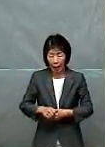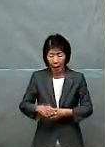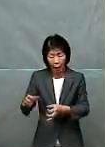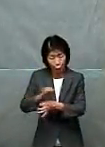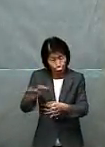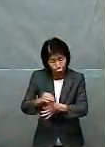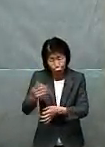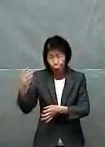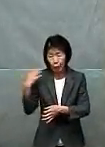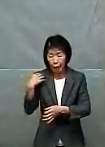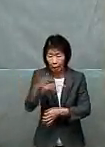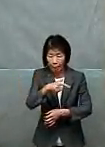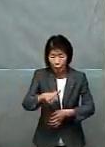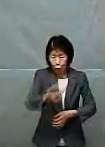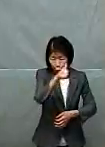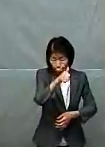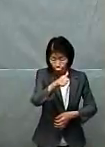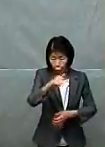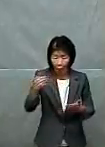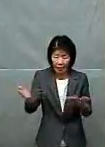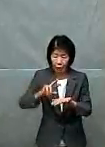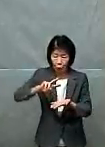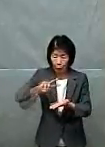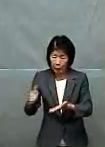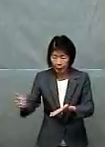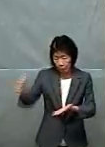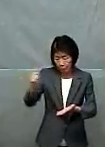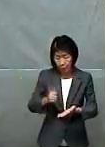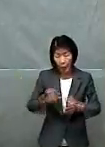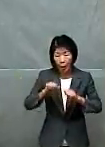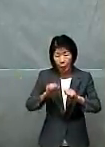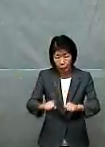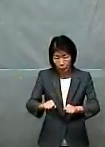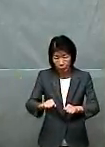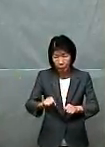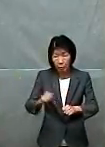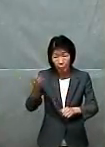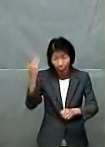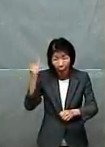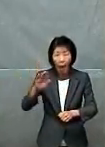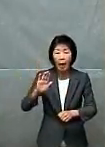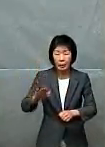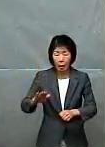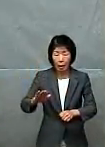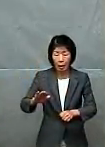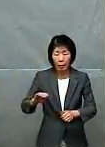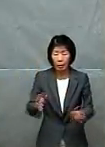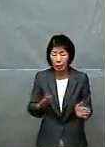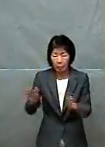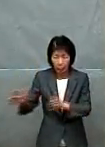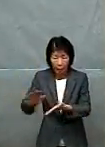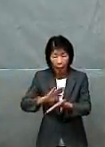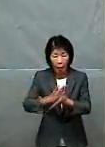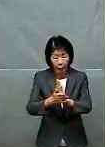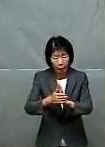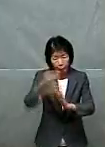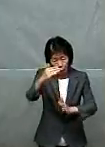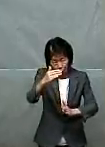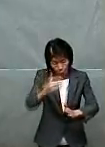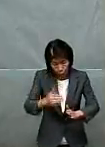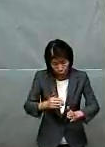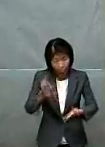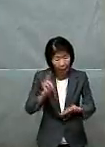総務部長が職務代理者に任命されたこともありますけども、県はそういった序列はあるのでしょうか。